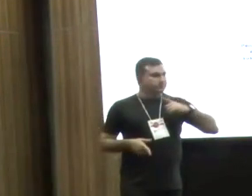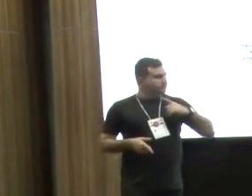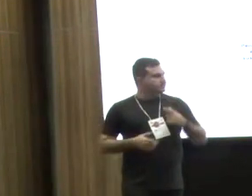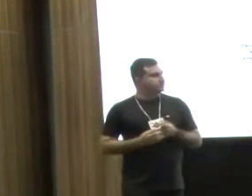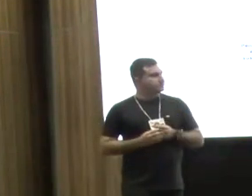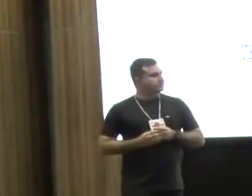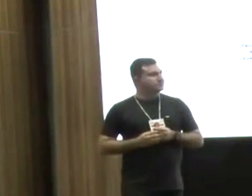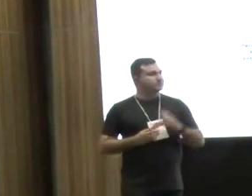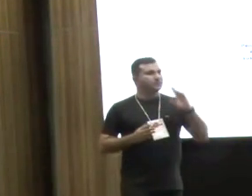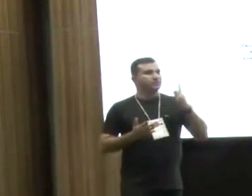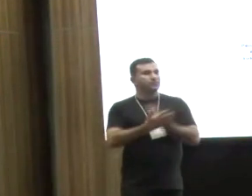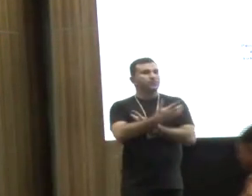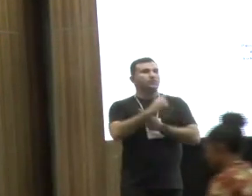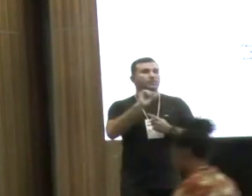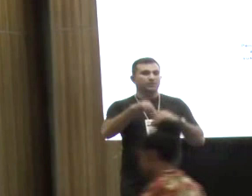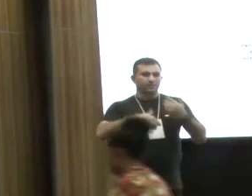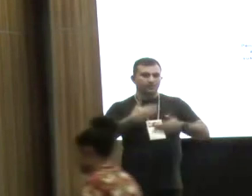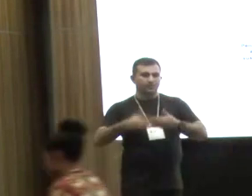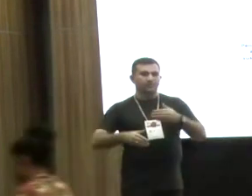depois que o IF